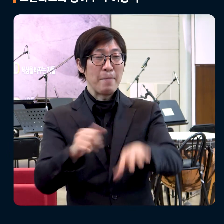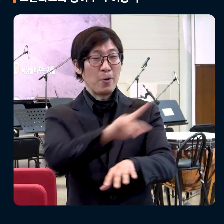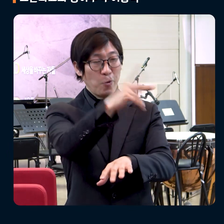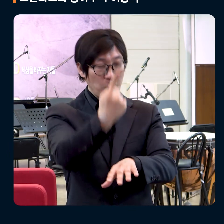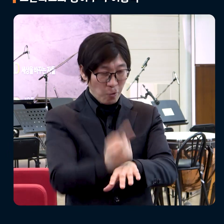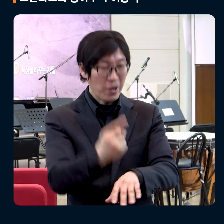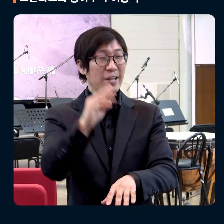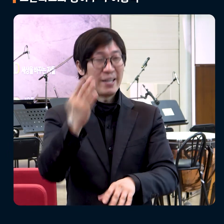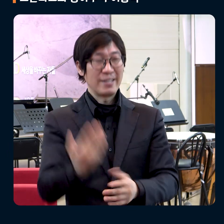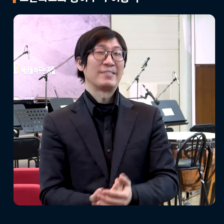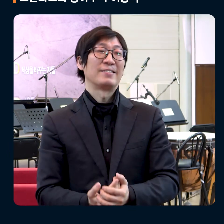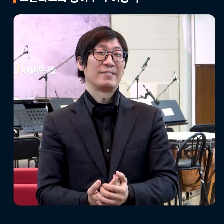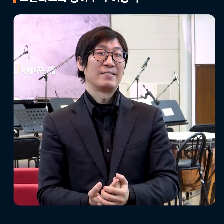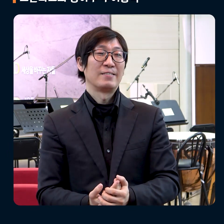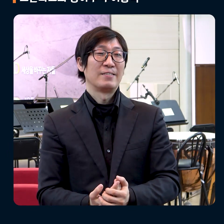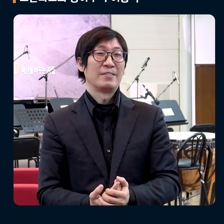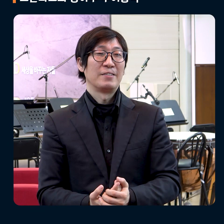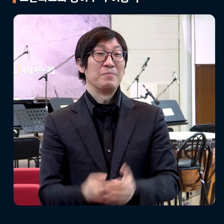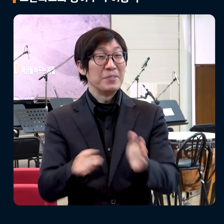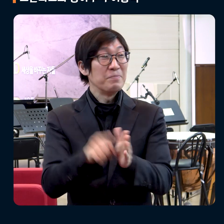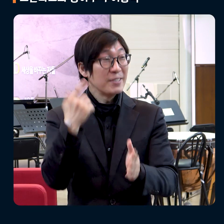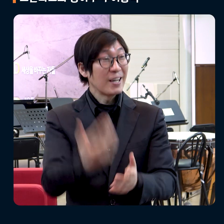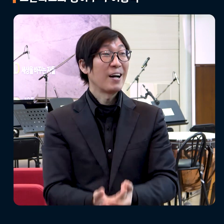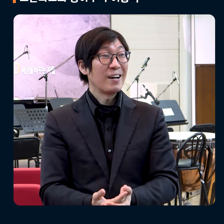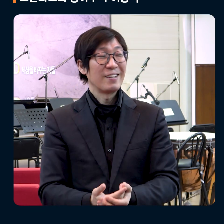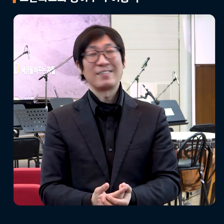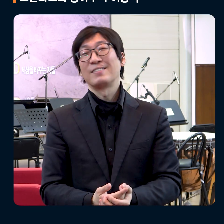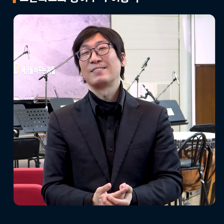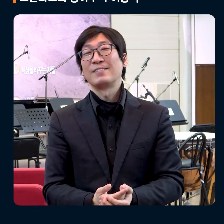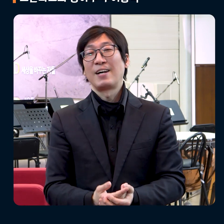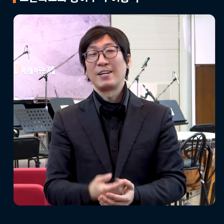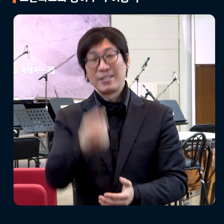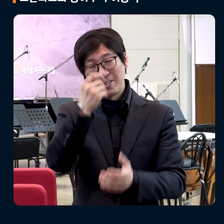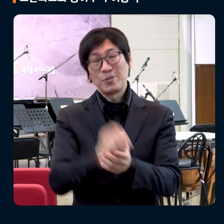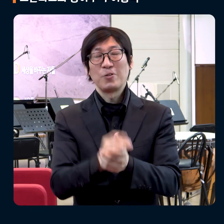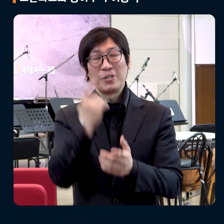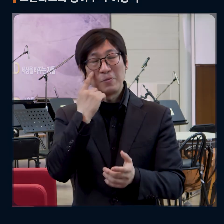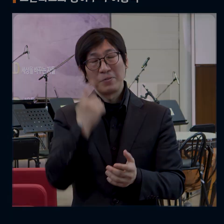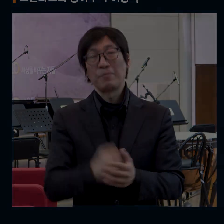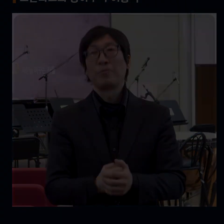나오는 놀라운 역사가 있을 줄 믿습니다. 여러분 이 시간 한번 기도하겠습니다.